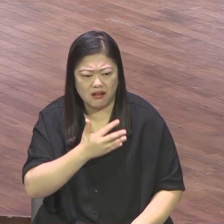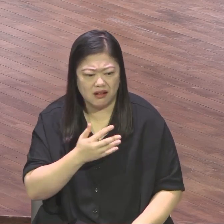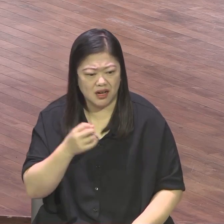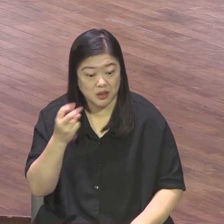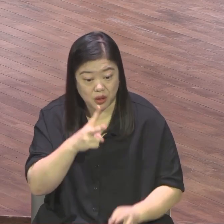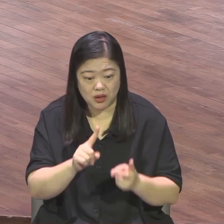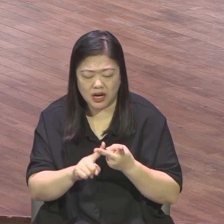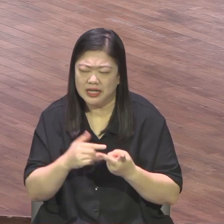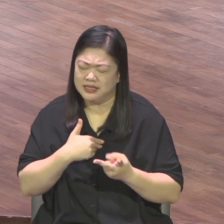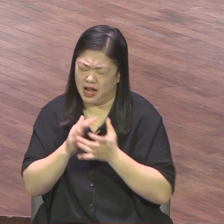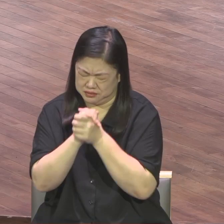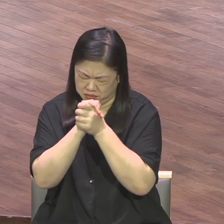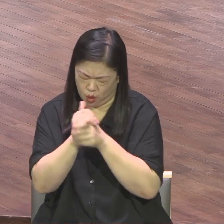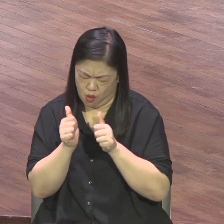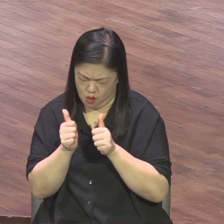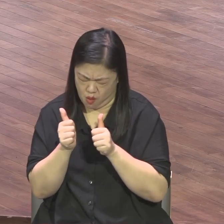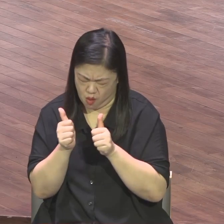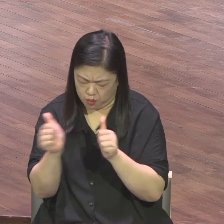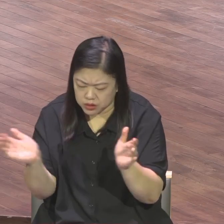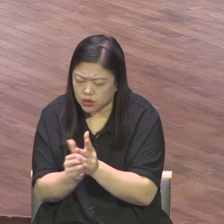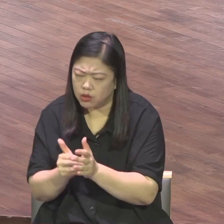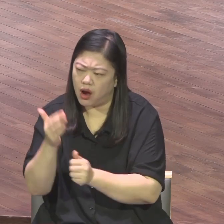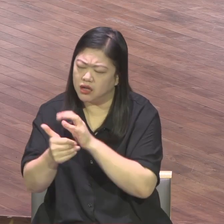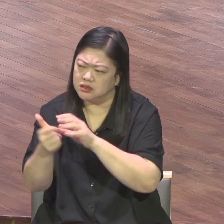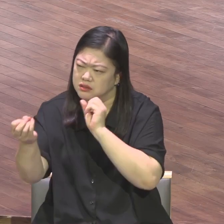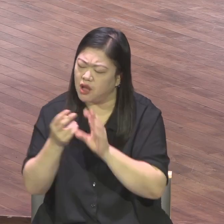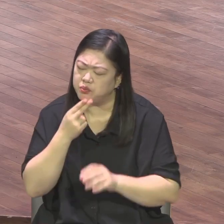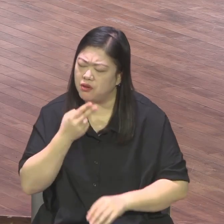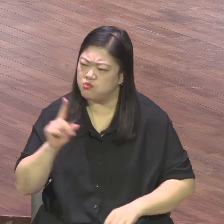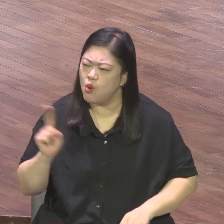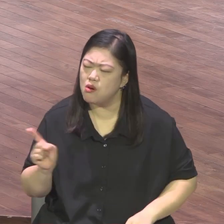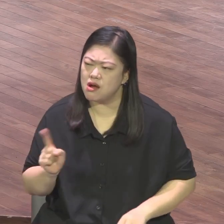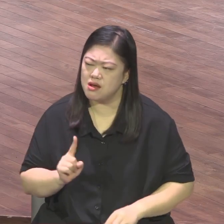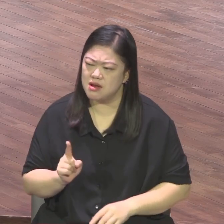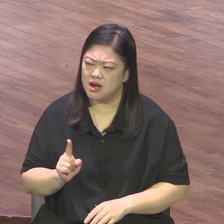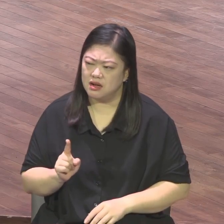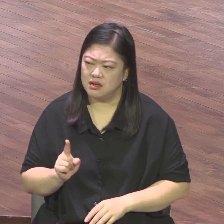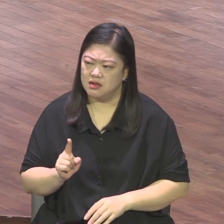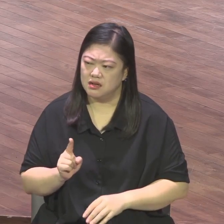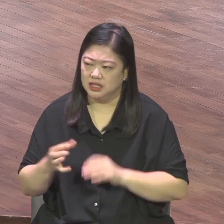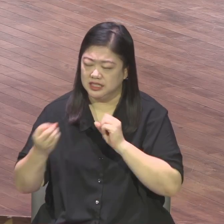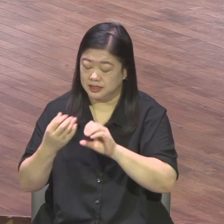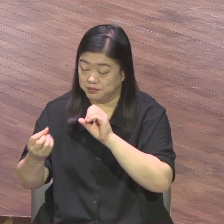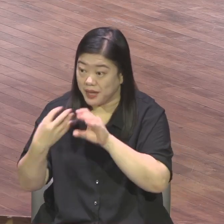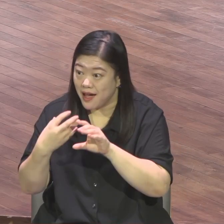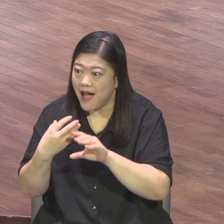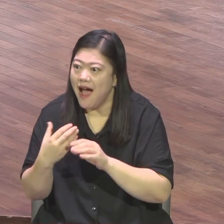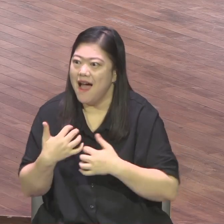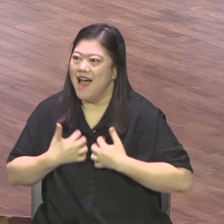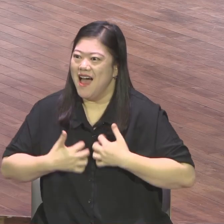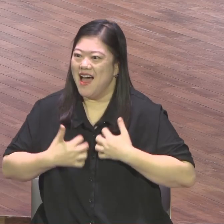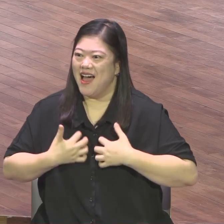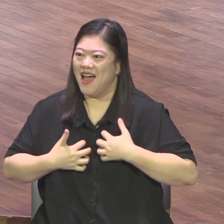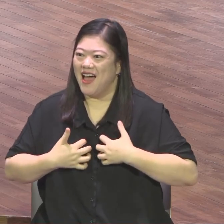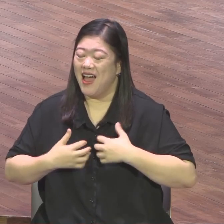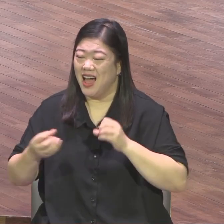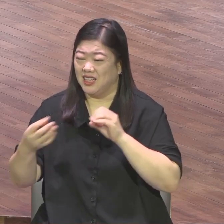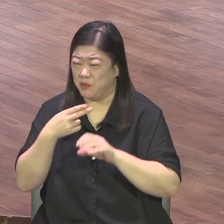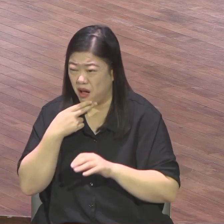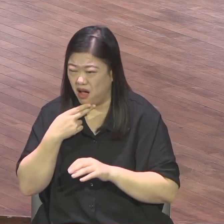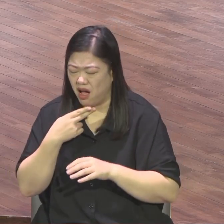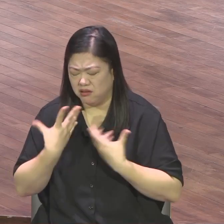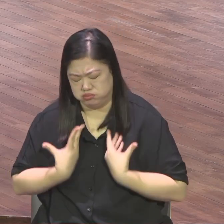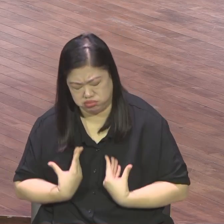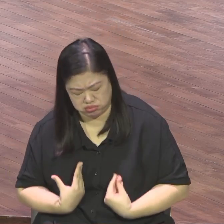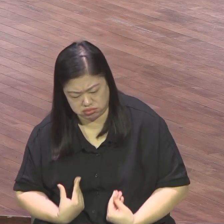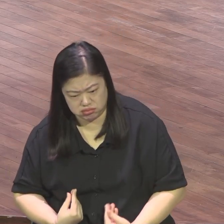들어줘? 냉편이 왜 이래? 없는 것 같다. 팍 다운돼가지고. 한 몇 쪽은 또 안 보입니다.